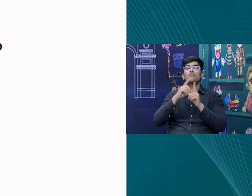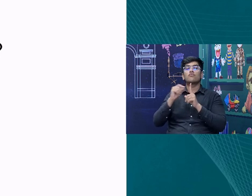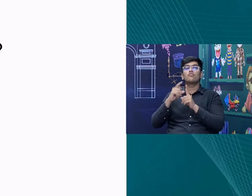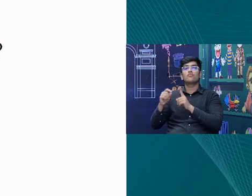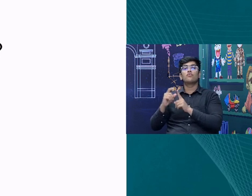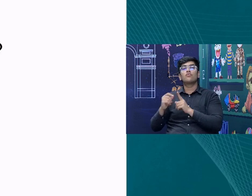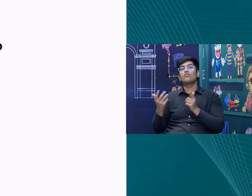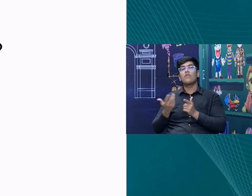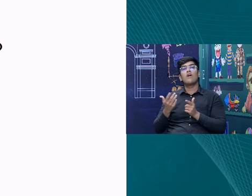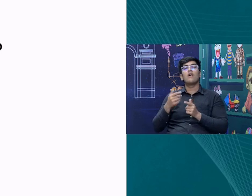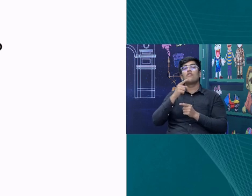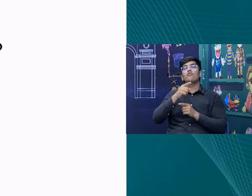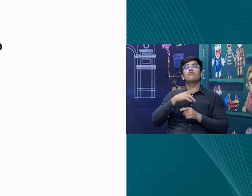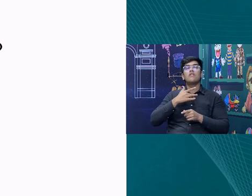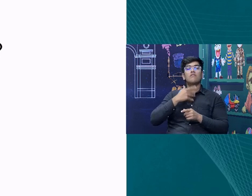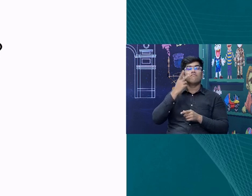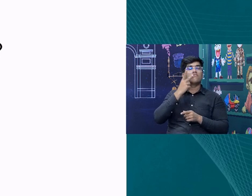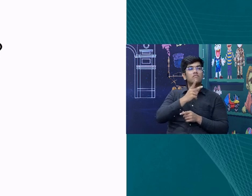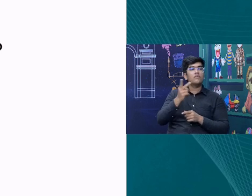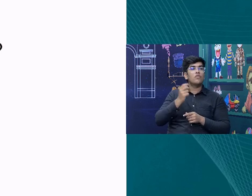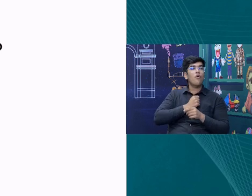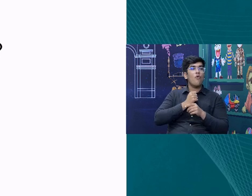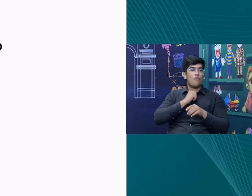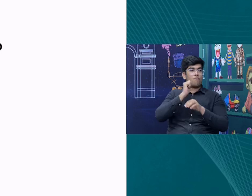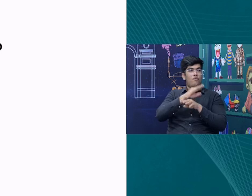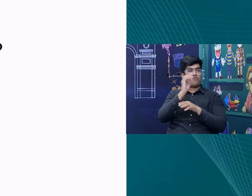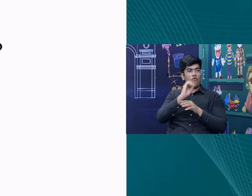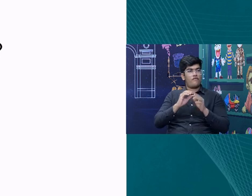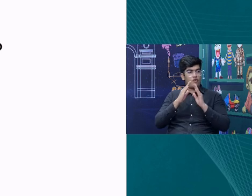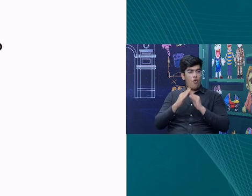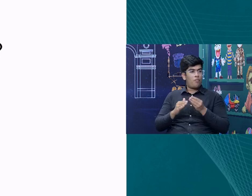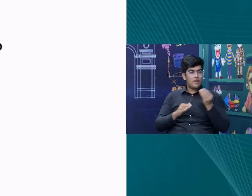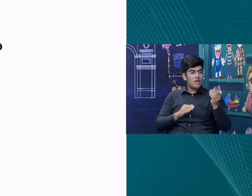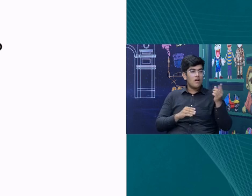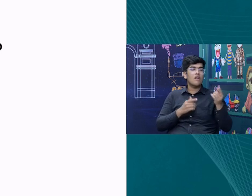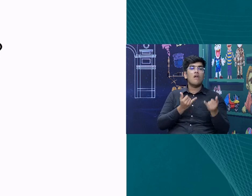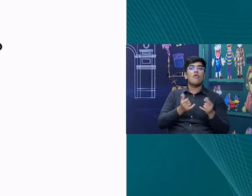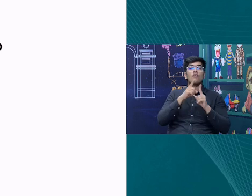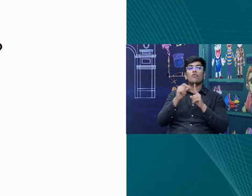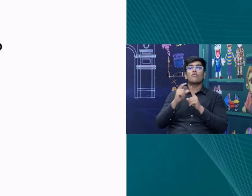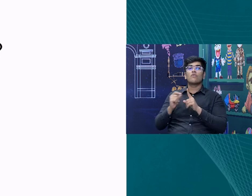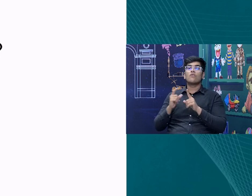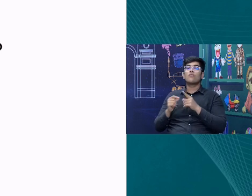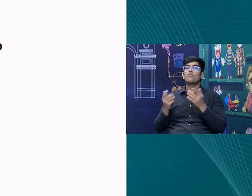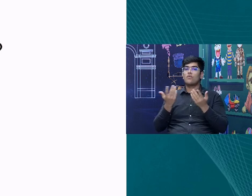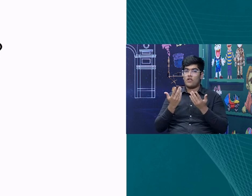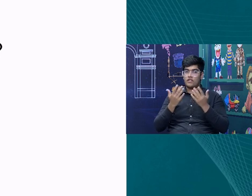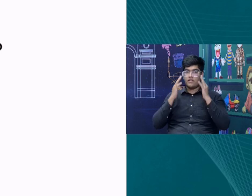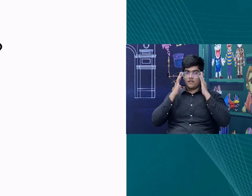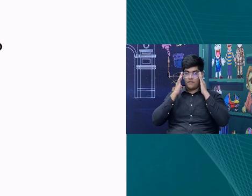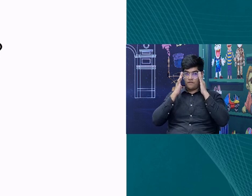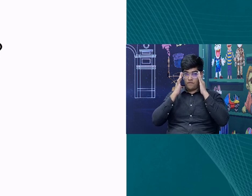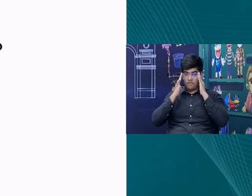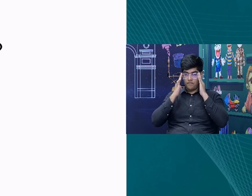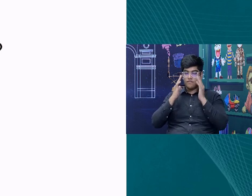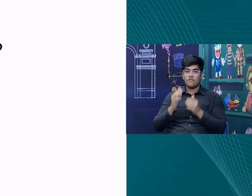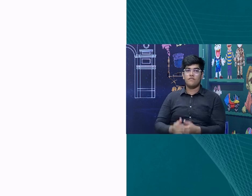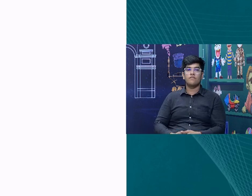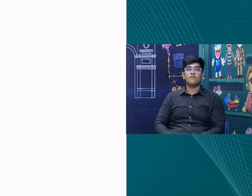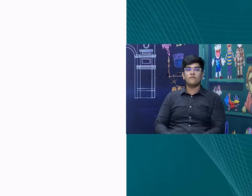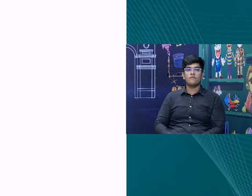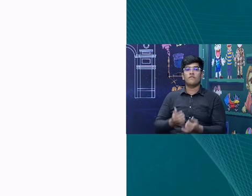देखिए कि आपके डाख खाने में अभी किस किस तरीके के और कारे हो रहे हैं ठीके और